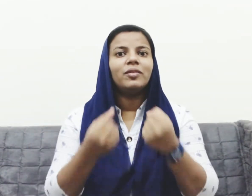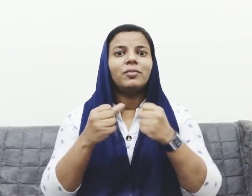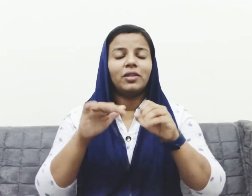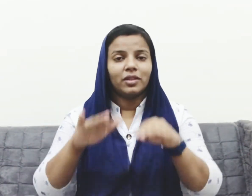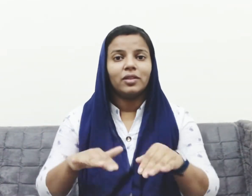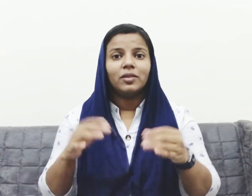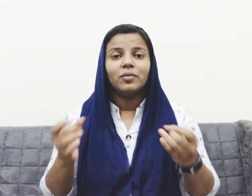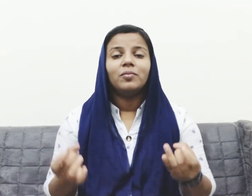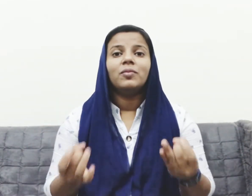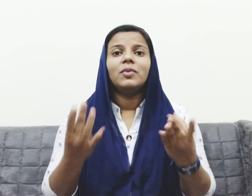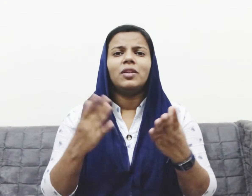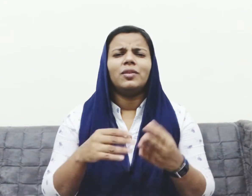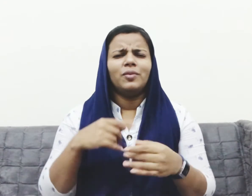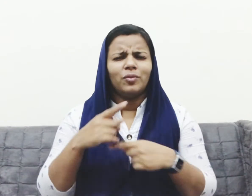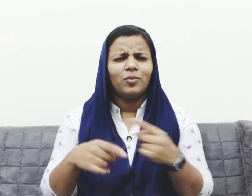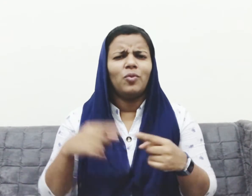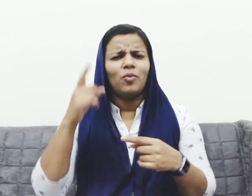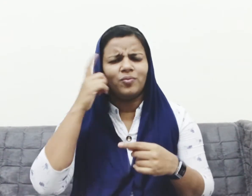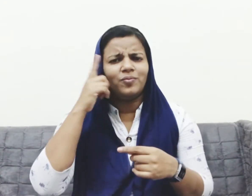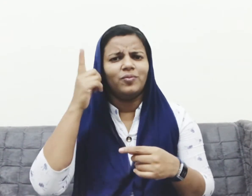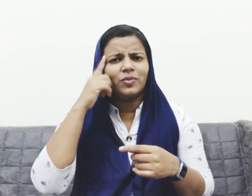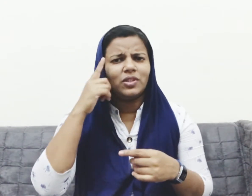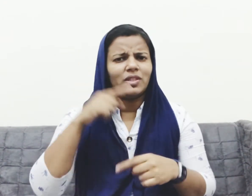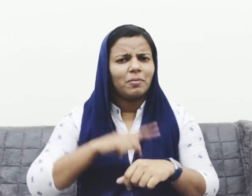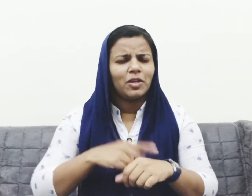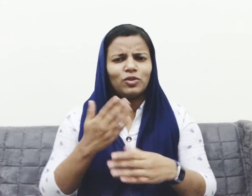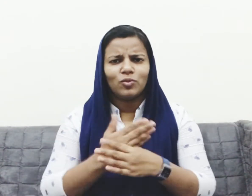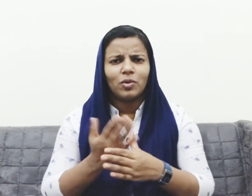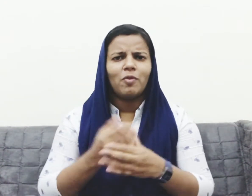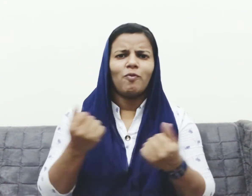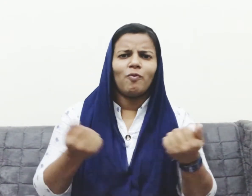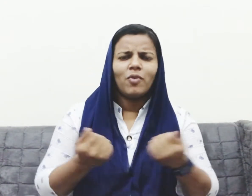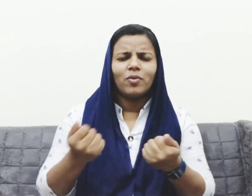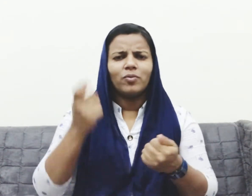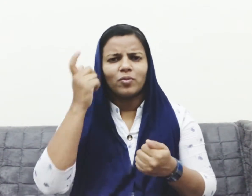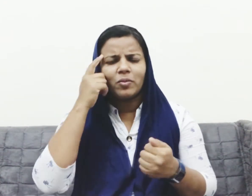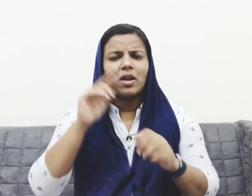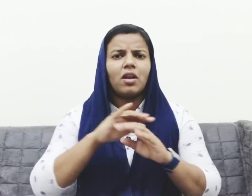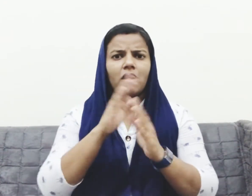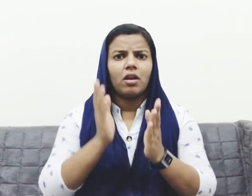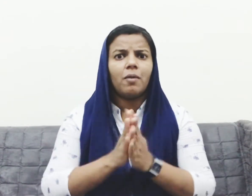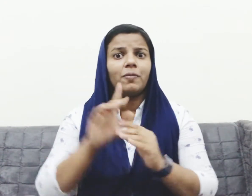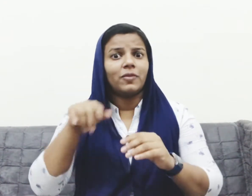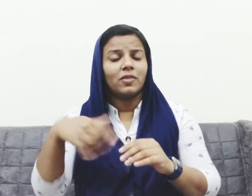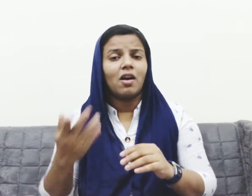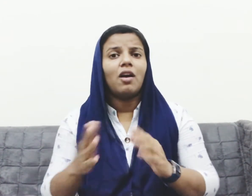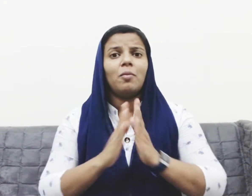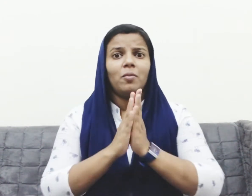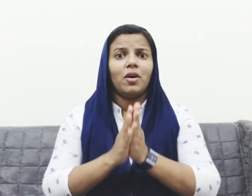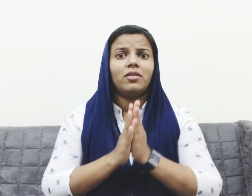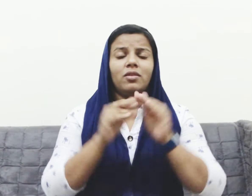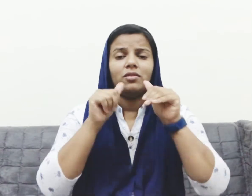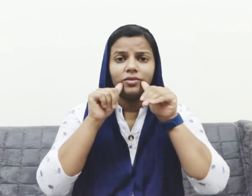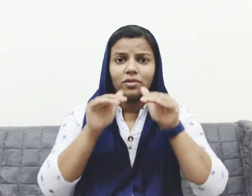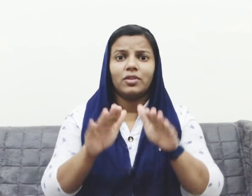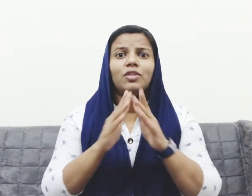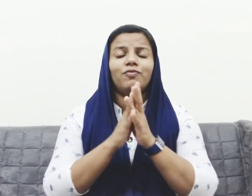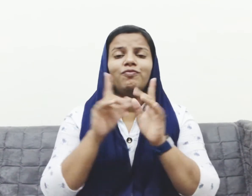ഇന്നത്തെ പകൽക്കാലം ഇടയ്ക്കിടയ്ക്ക് ഓർക്കുമ്പോഴൊക്കെ, നിങ്ങൾ ജോലി ചെയ്യുമ്പോഴും വാഹനം ഓടിക്കുമ്പോഴൊക്കെ, കർത്താവേ നാളത്തെ സഭായോഗത്തെ അനുഗ്രഹിച്ചതിനായി സ്തോത്രം.